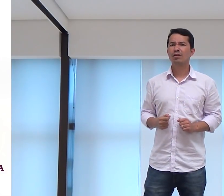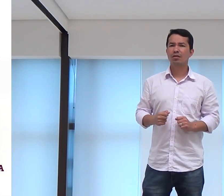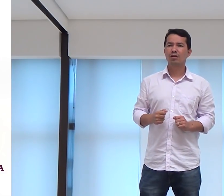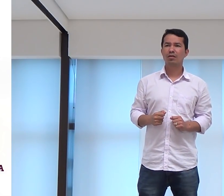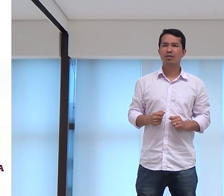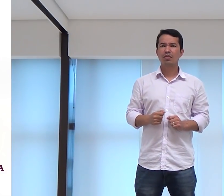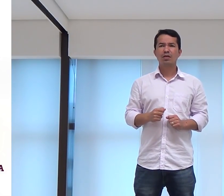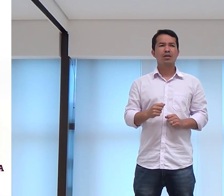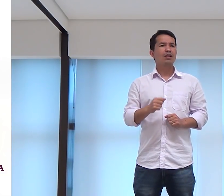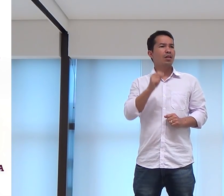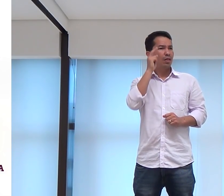significado?